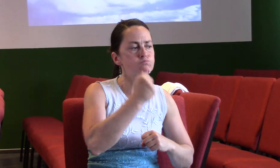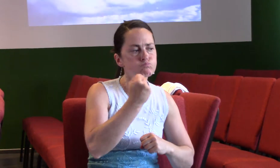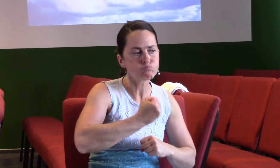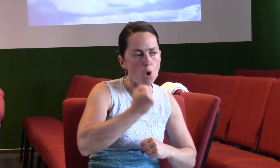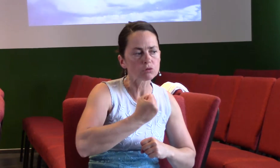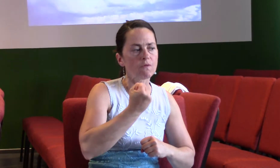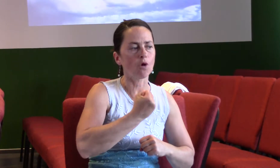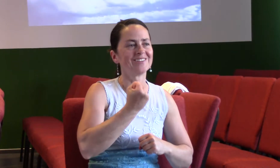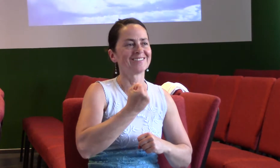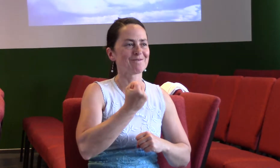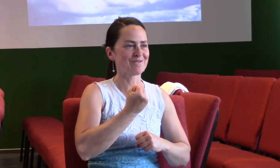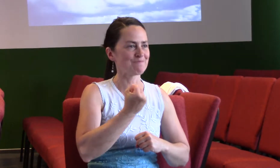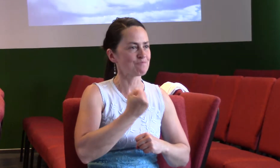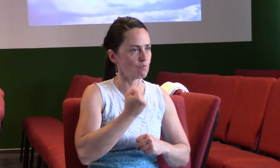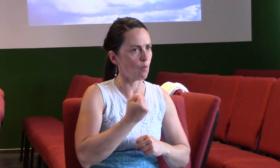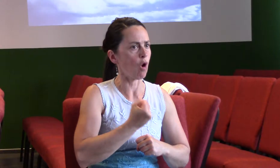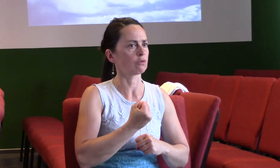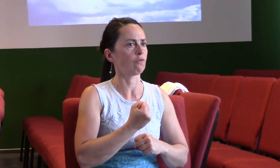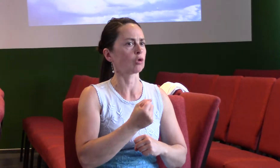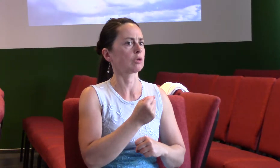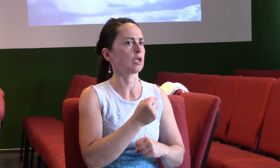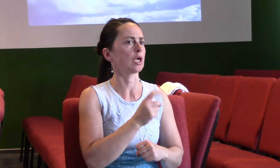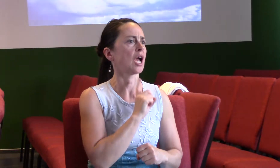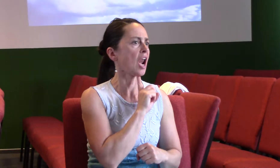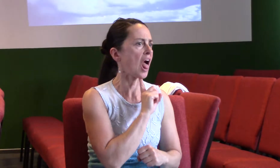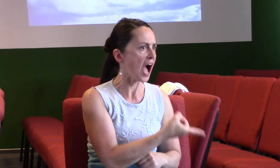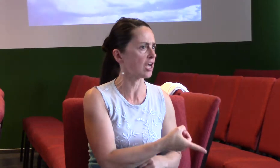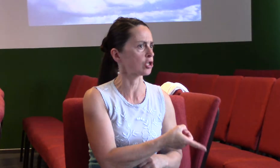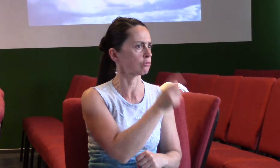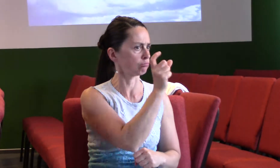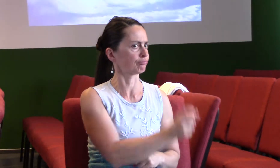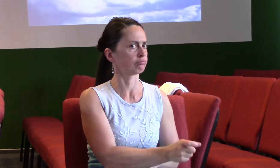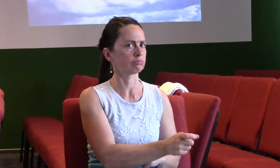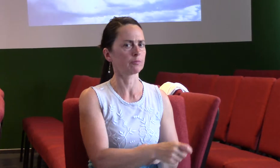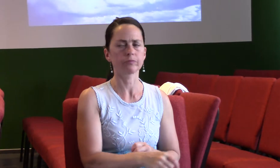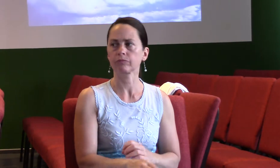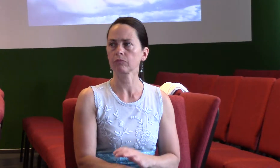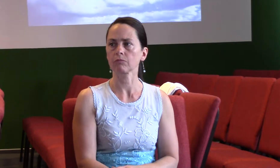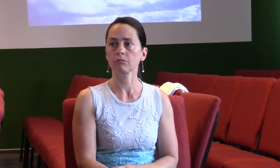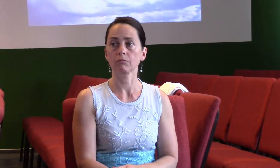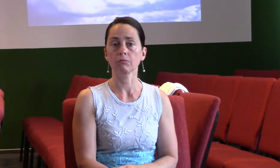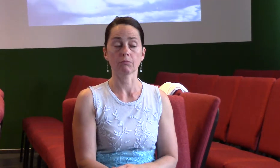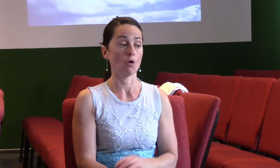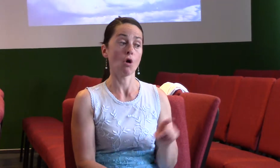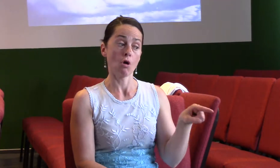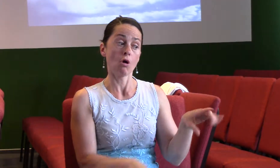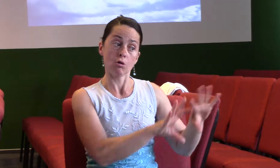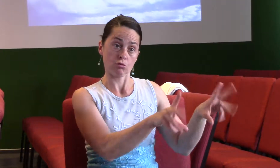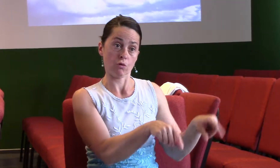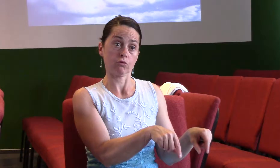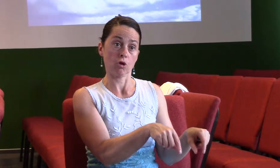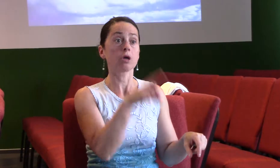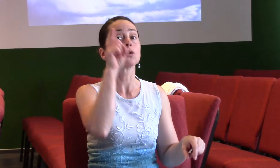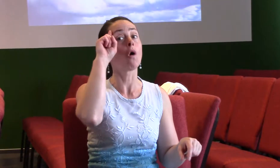co všechno napadá, já si myslím, že to všechno víme, ale já to mám tak srezené, tak to řeknu.